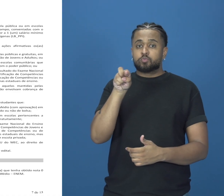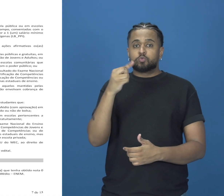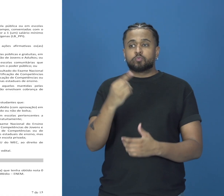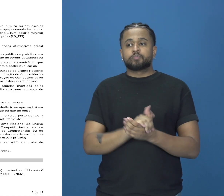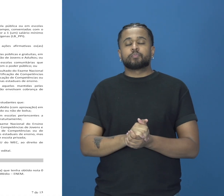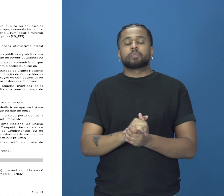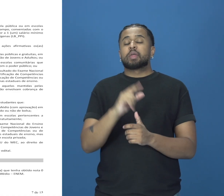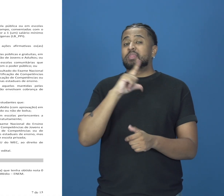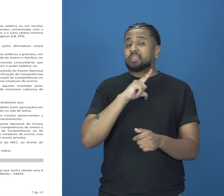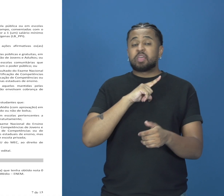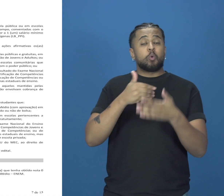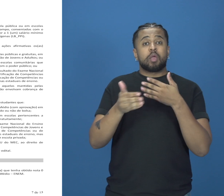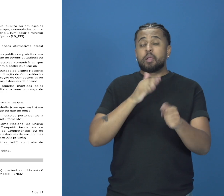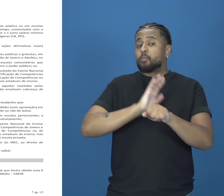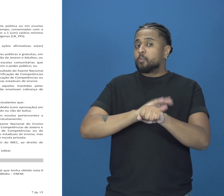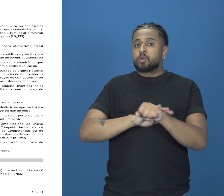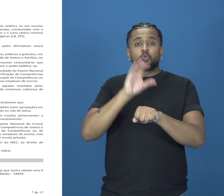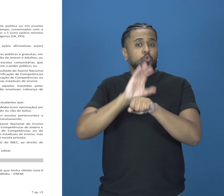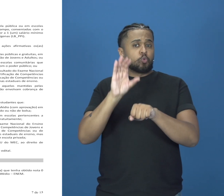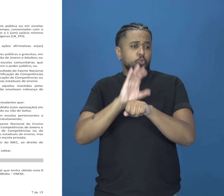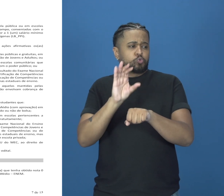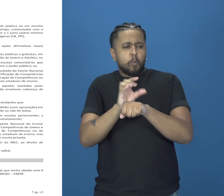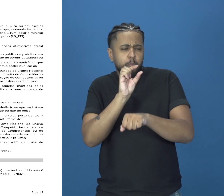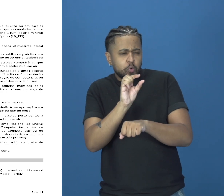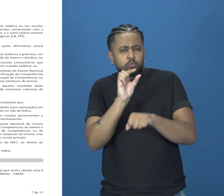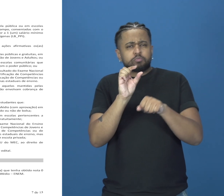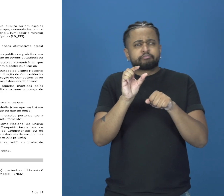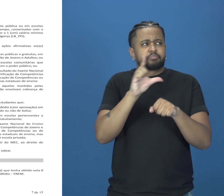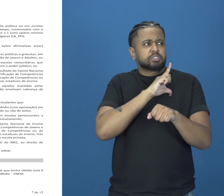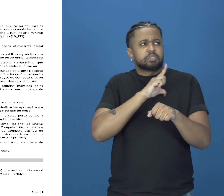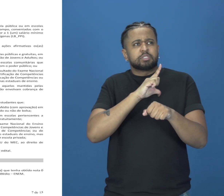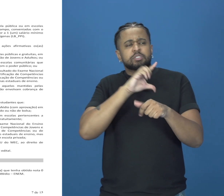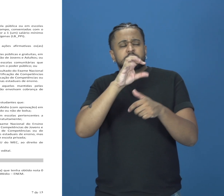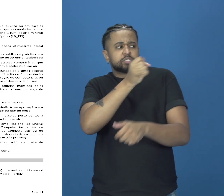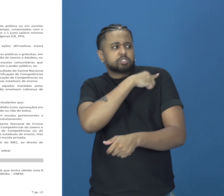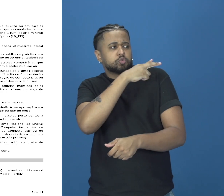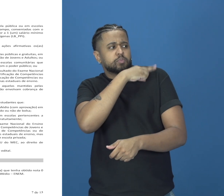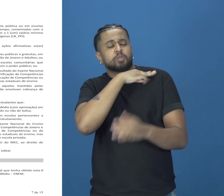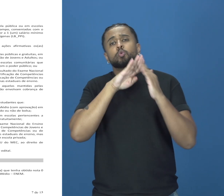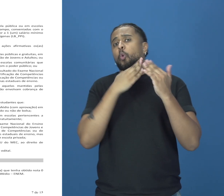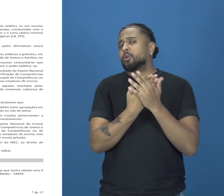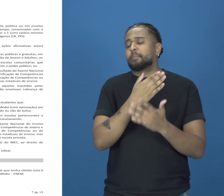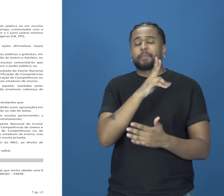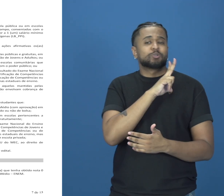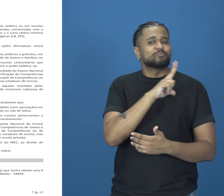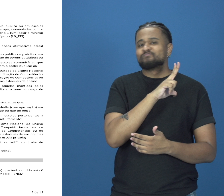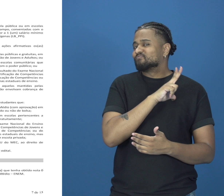6.5.1 tenham em algum momento cursado parte do ensino médio com aprovação em escolas